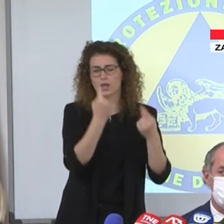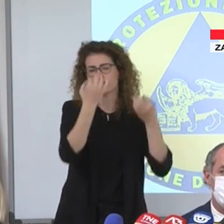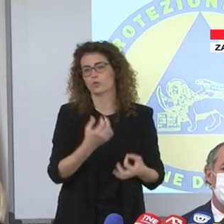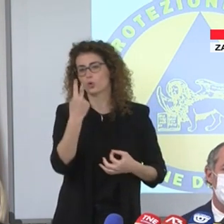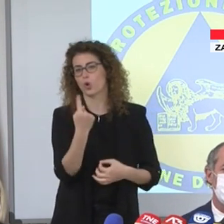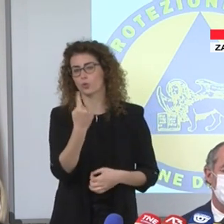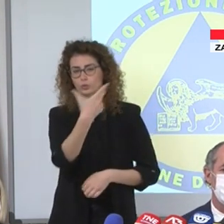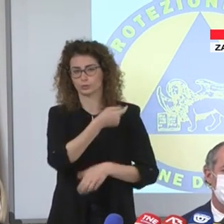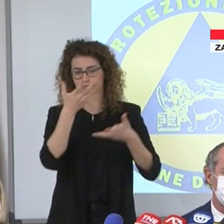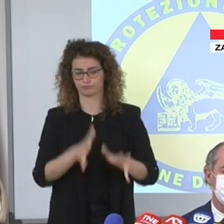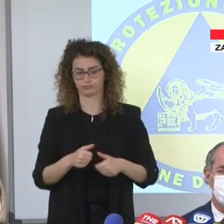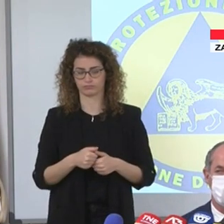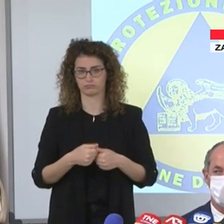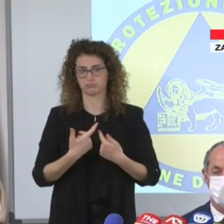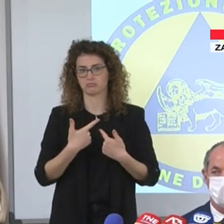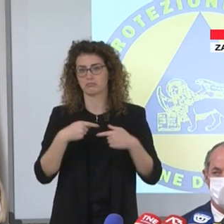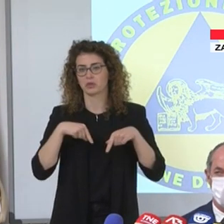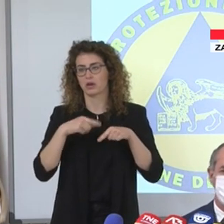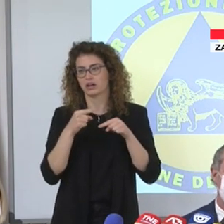Restano liberi da qui al 9 di